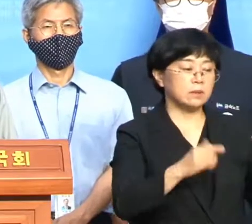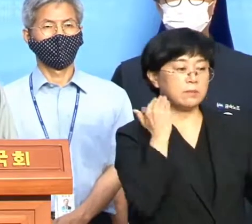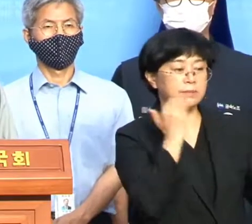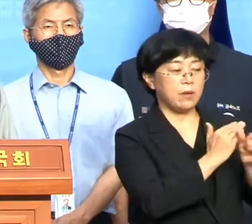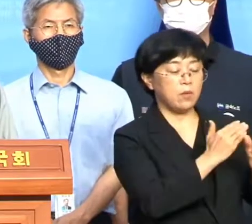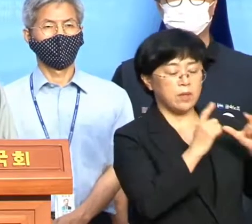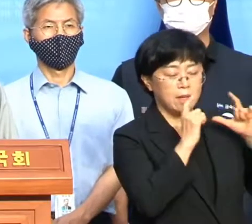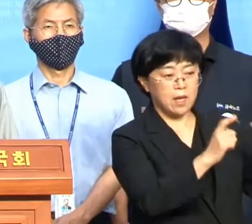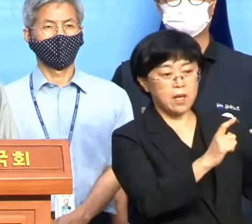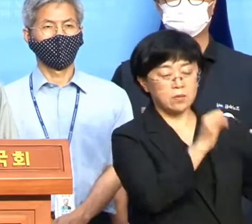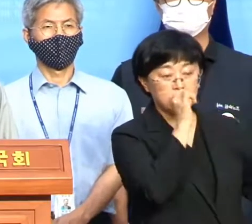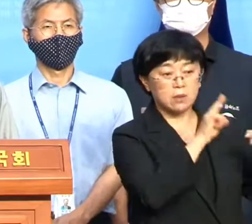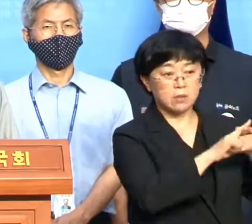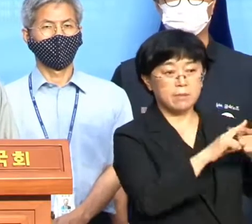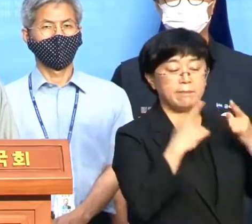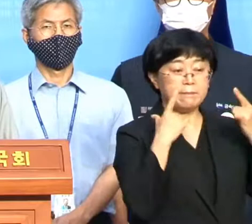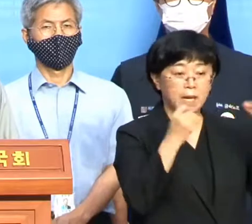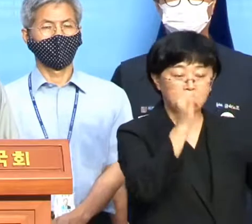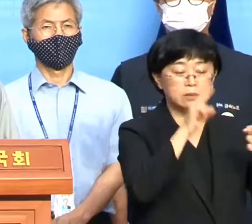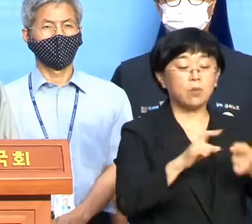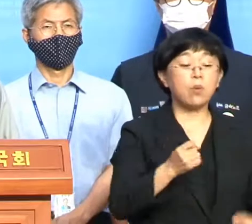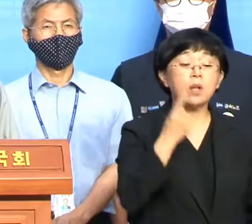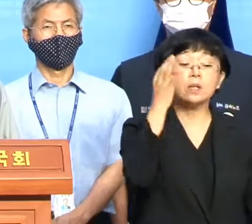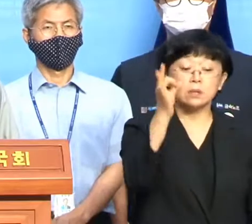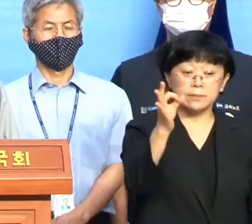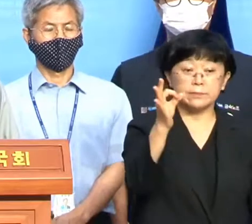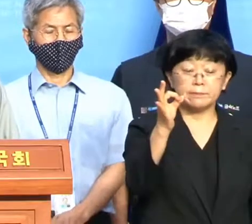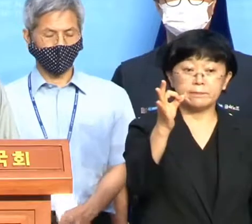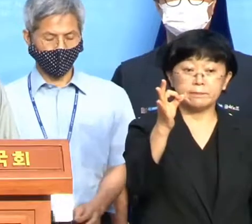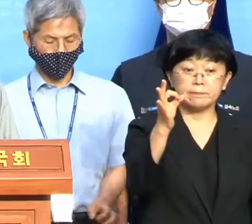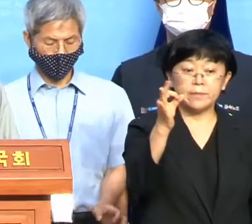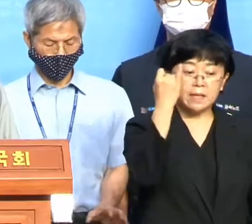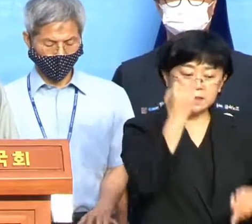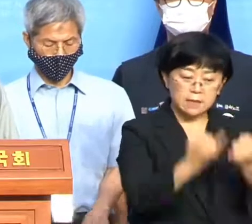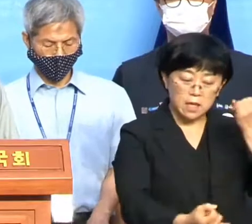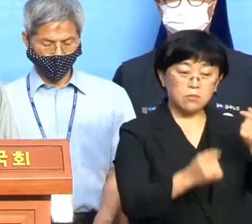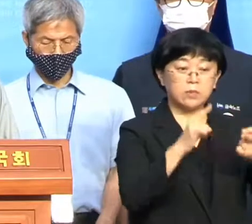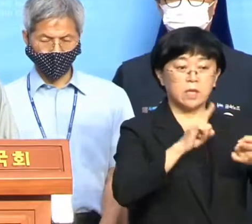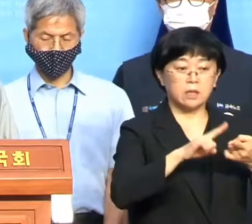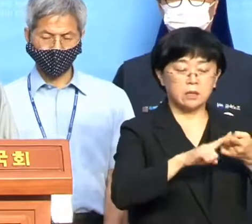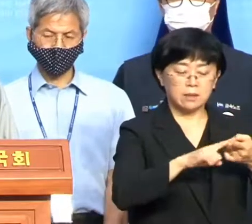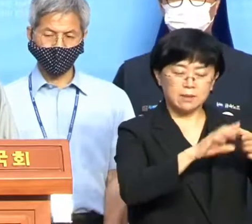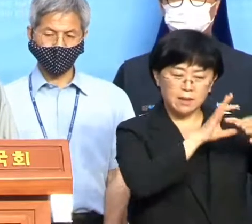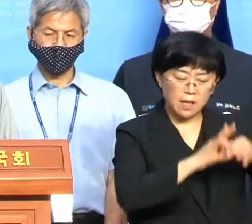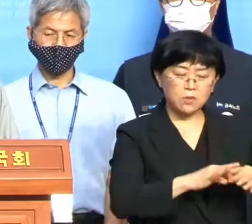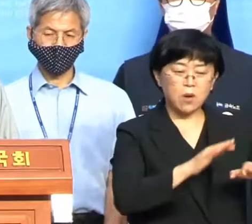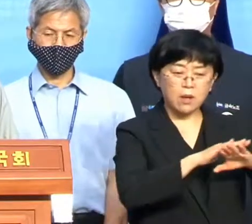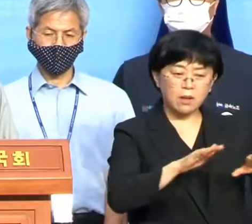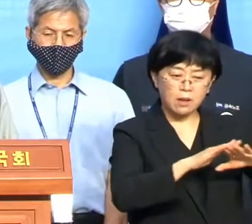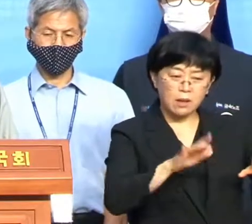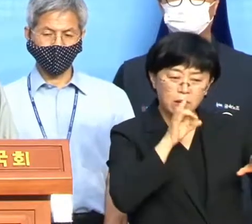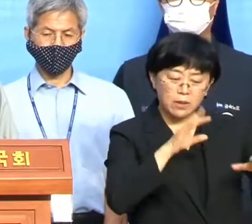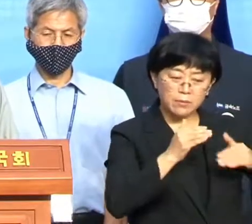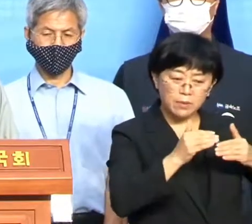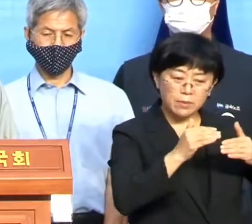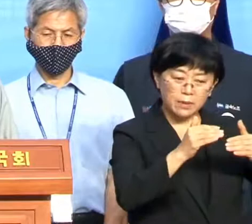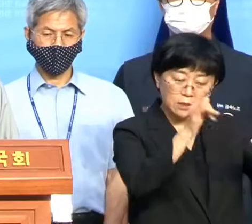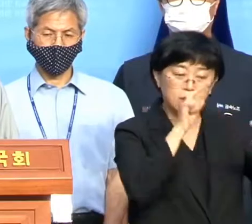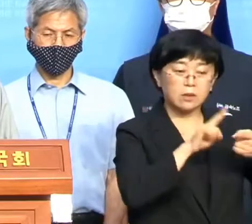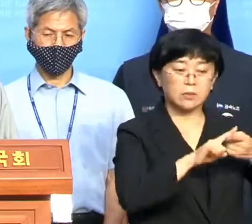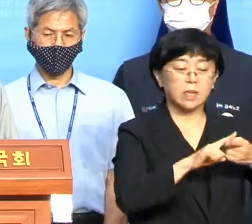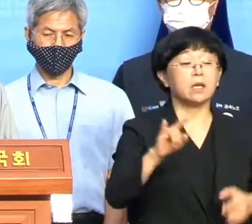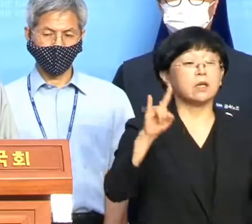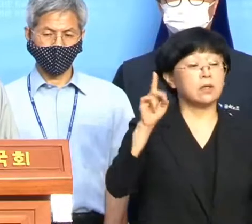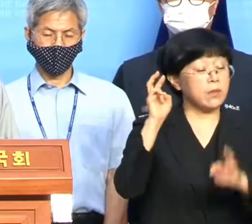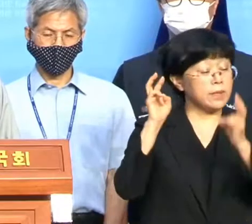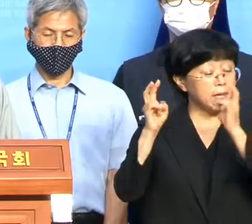계속 진행하고 그리고 임금 최 불에 대한 부분이 해결이 회장과 계속 진행된다면 현대